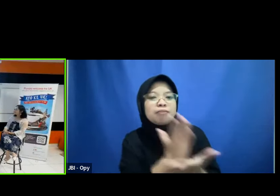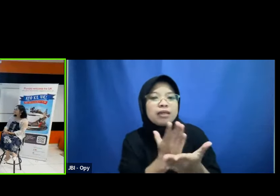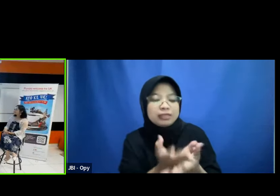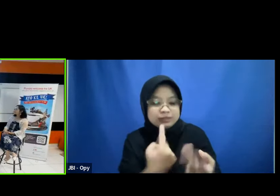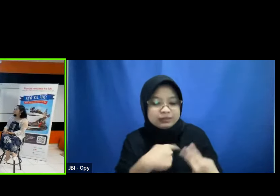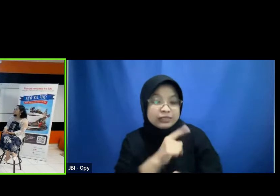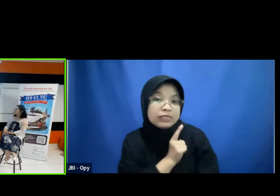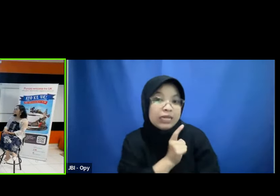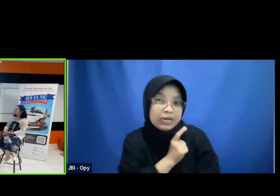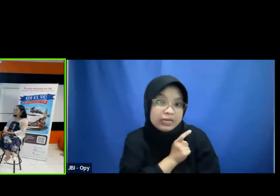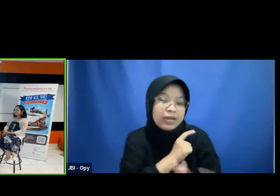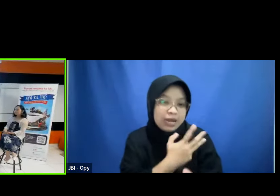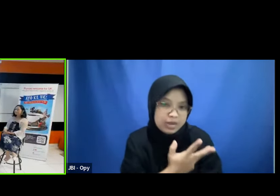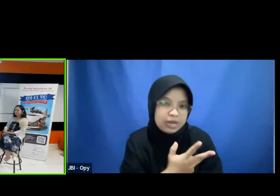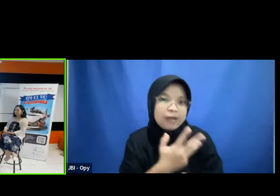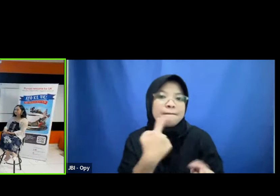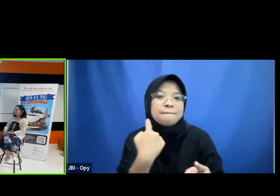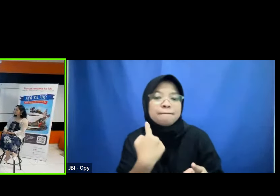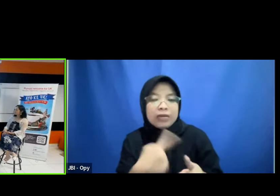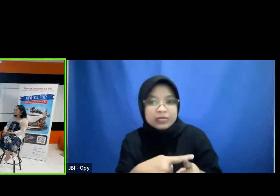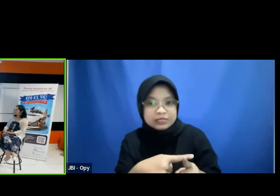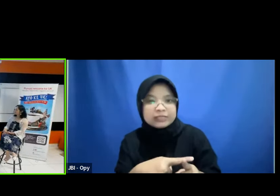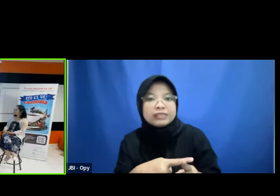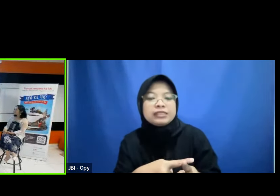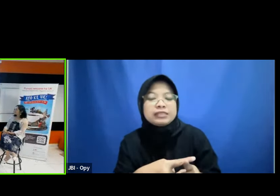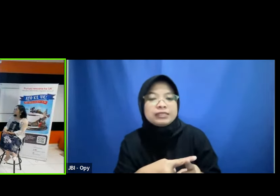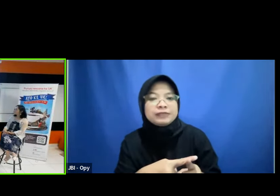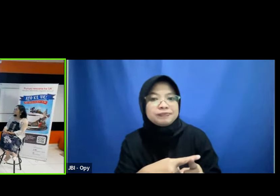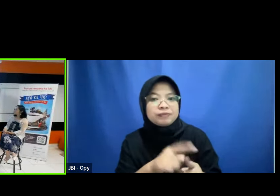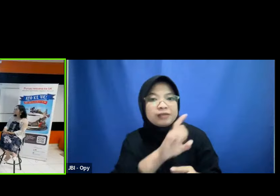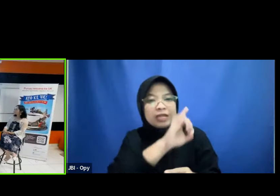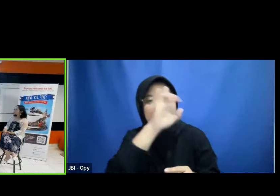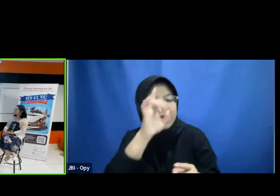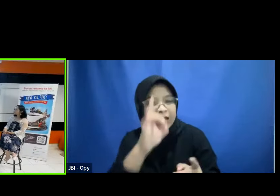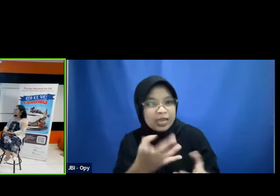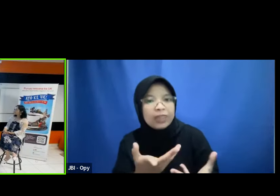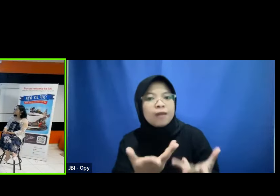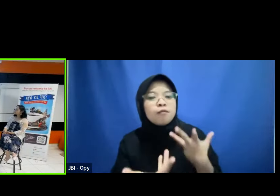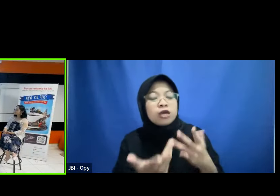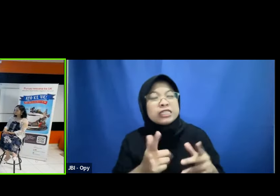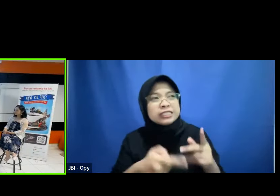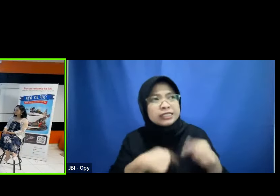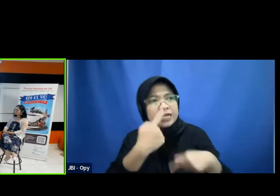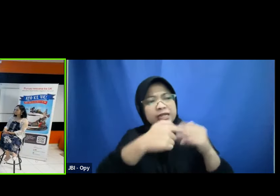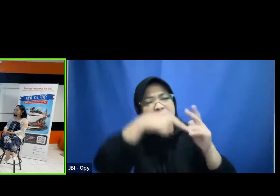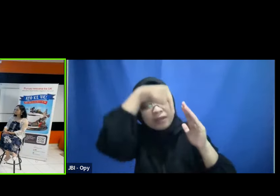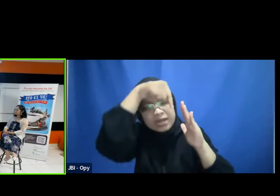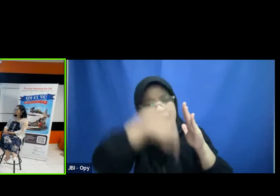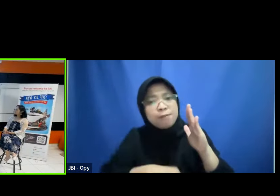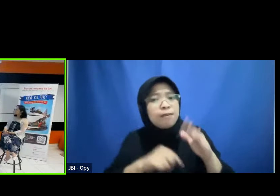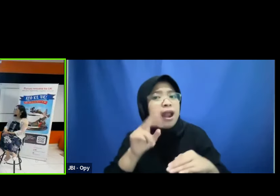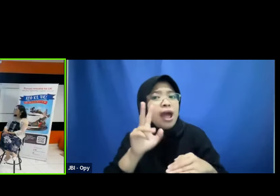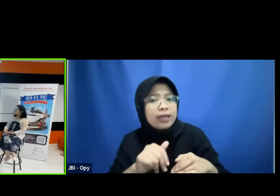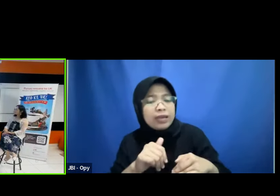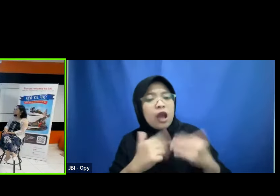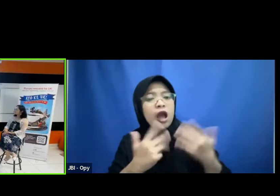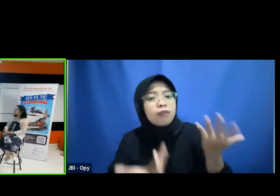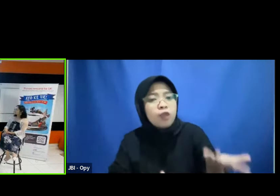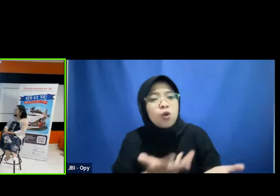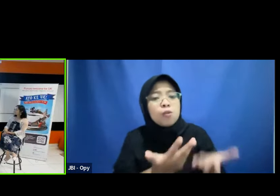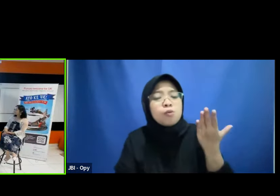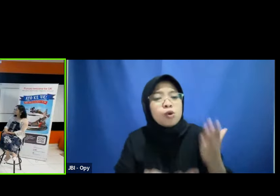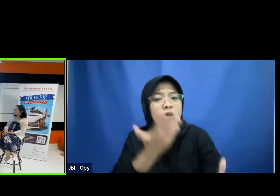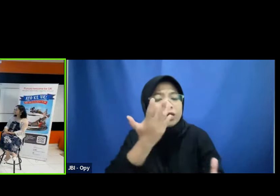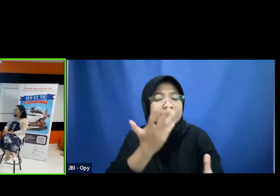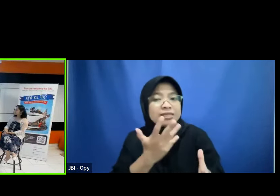soalnya terbatas sama firstnya kan Nah pas di interview kalian Mungkin bisa cerita lebih detail dan juga mungkin ada hal yang mungkin tidak